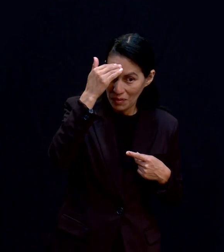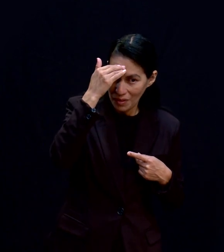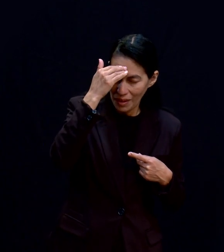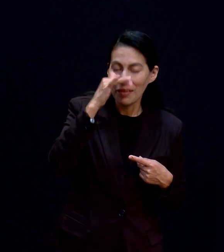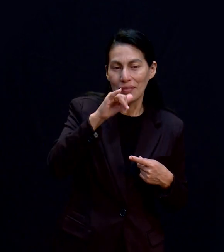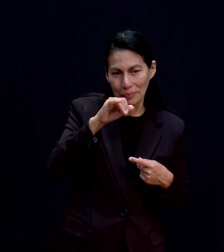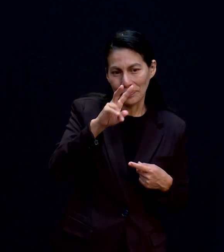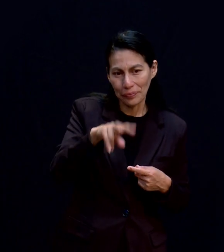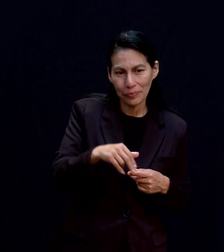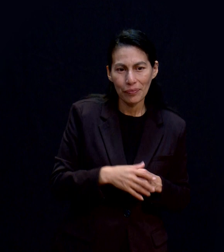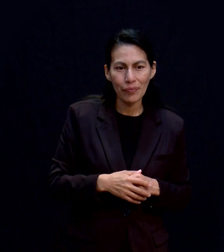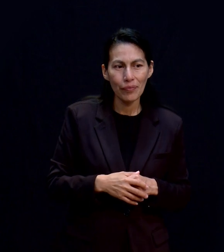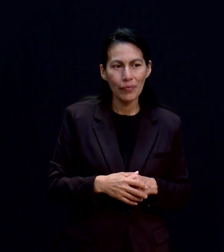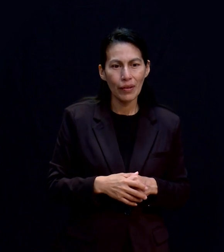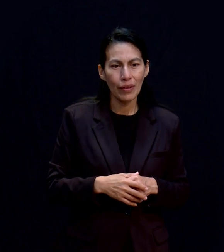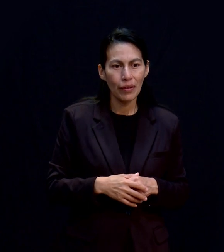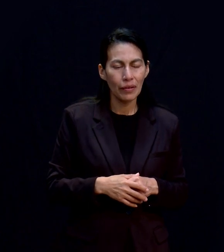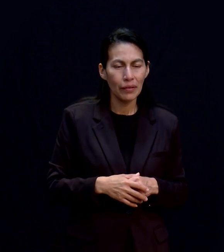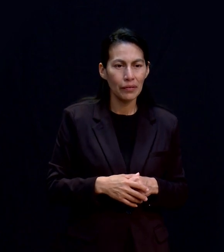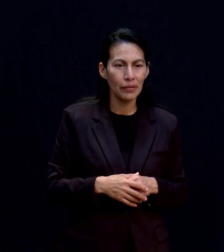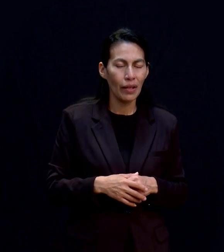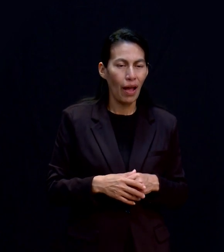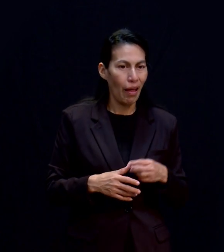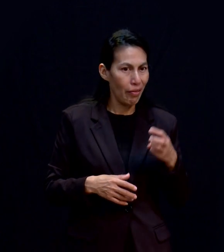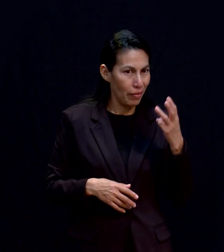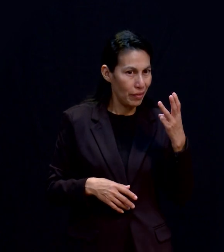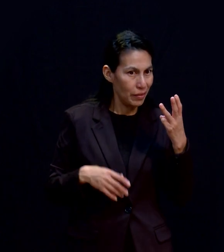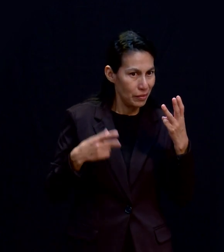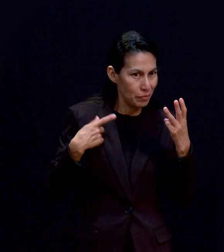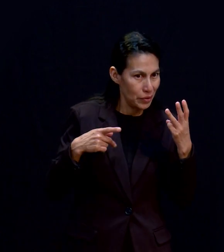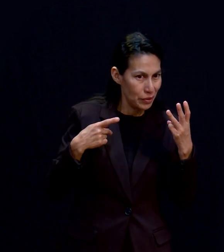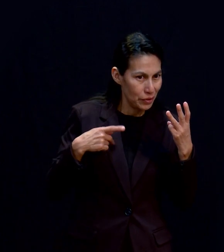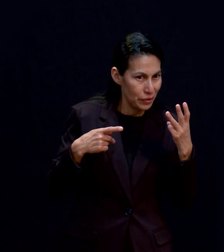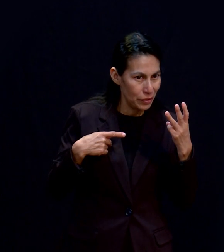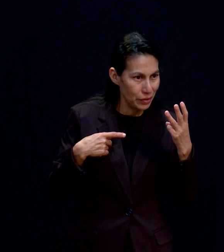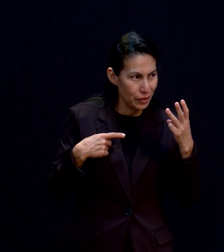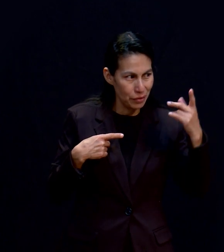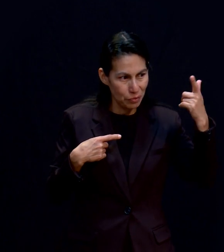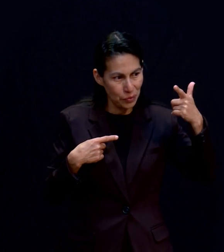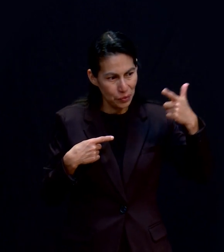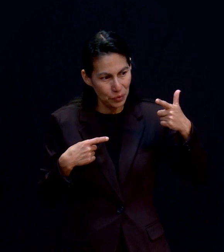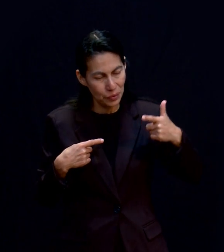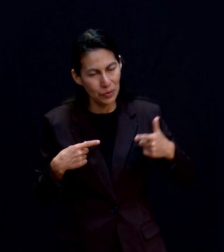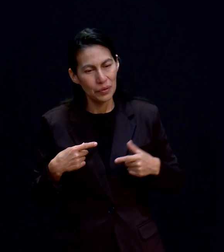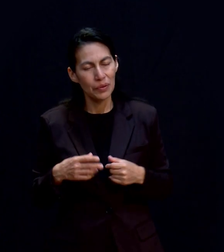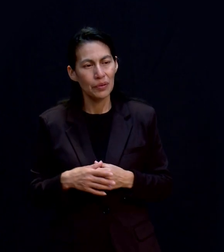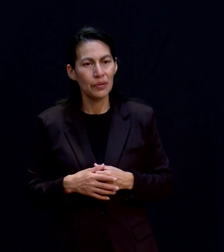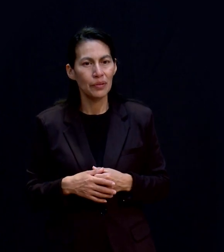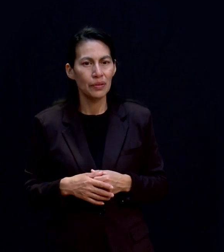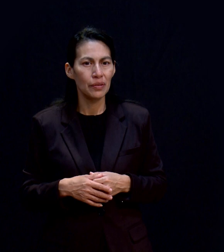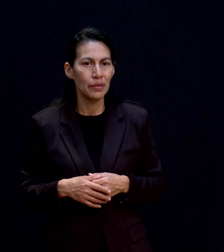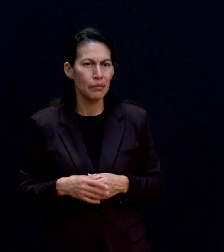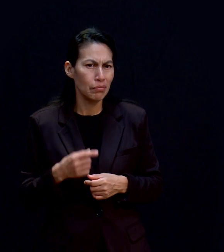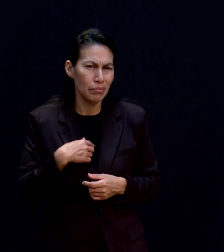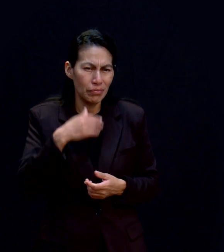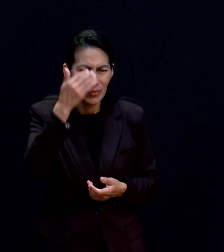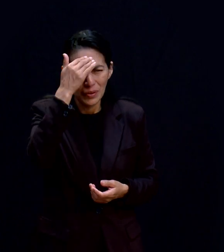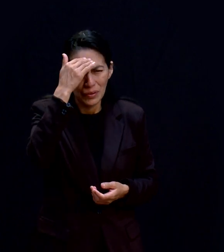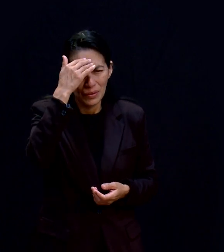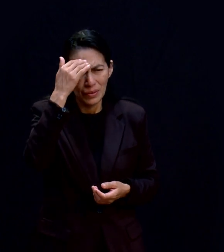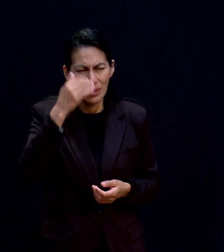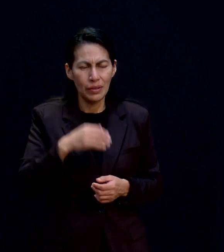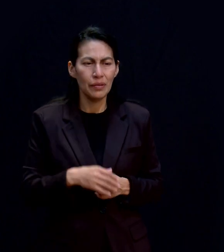personas que tú no conoces así es una cadena una cadena de tres personas en generaciones distintas